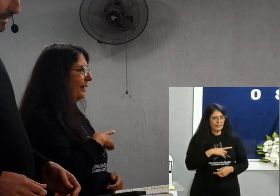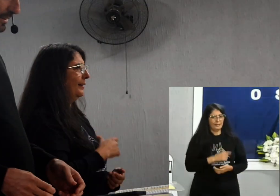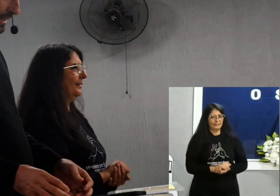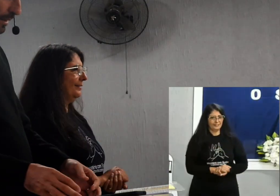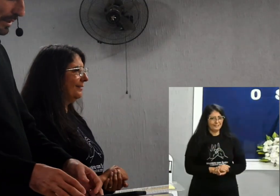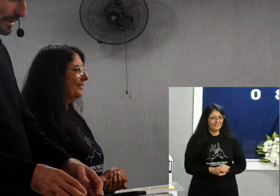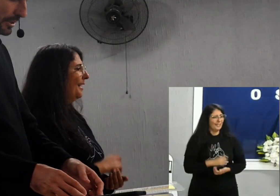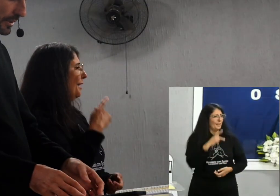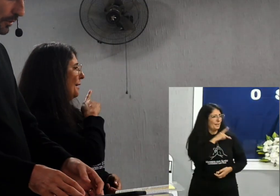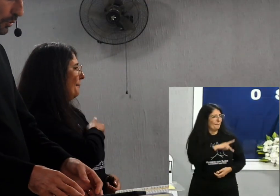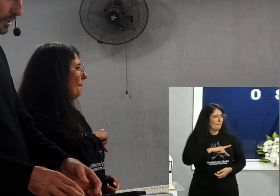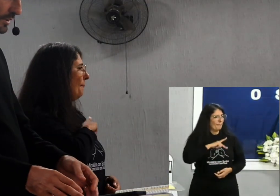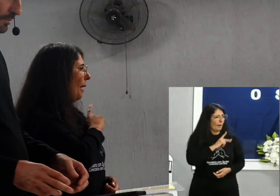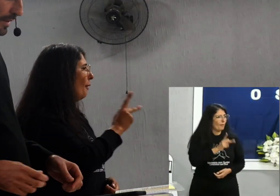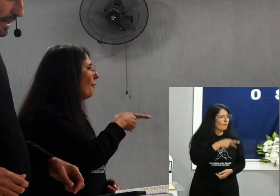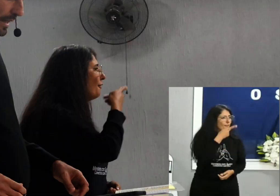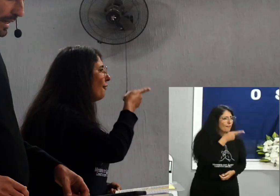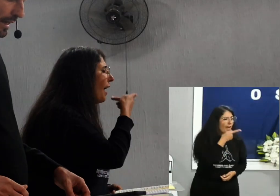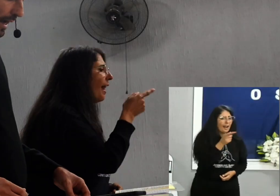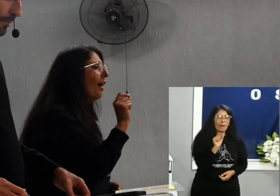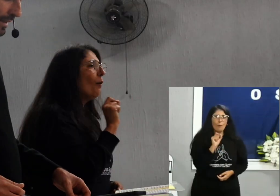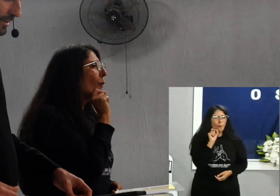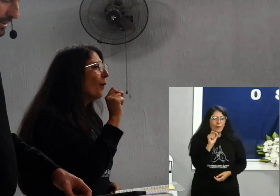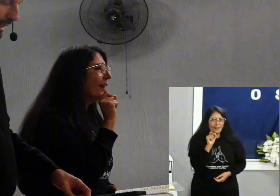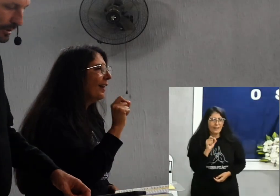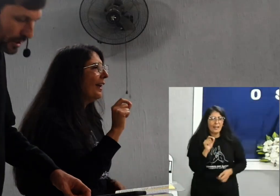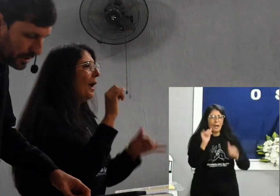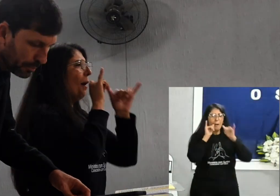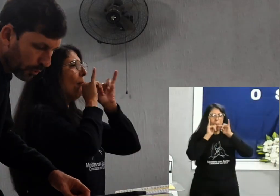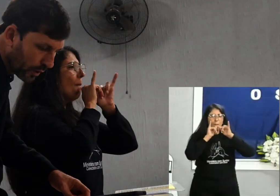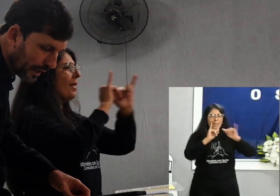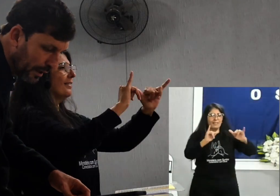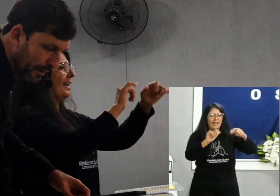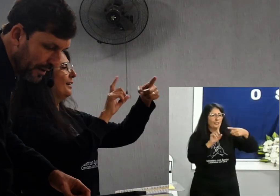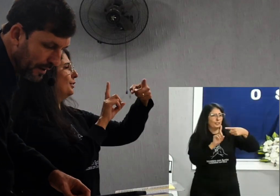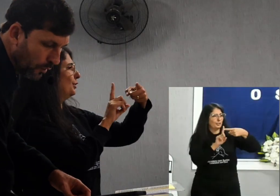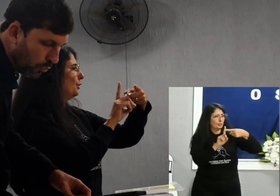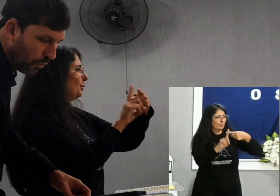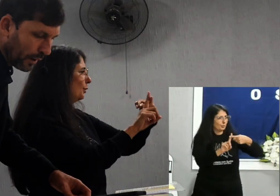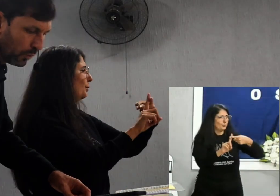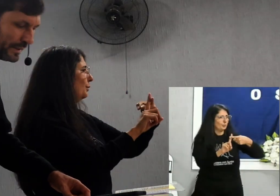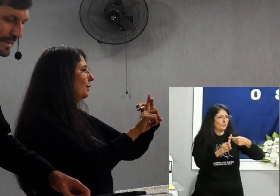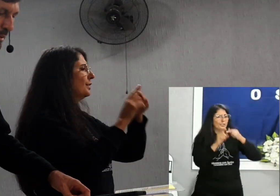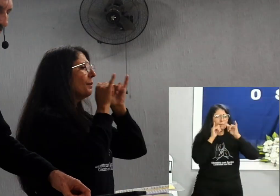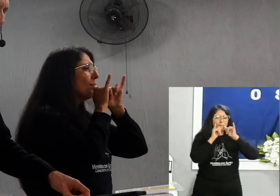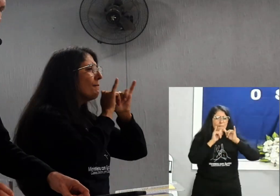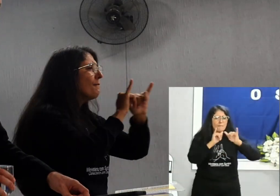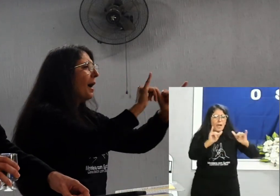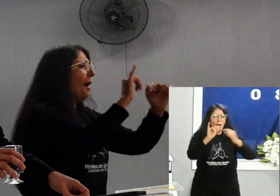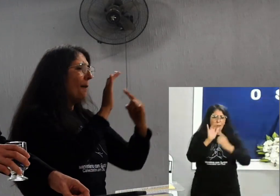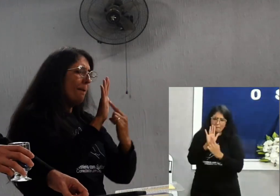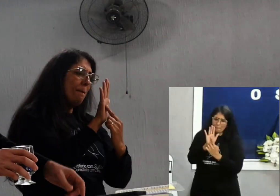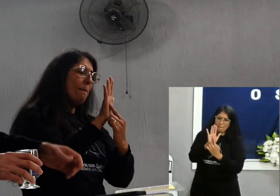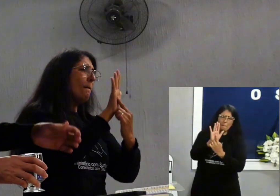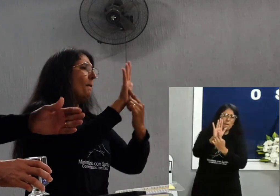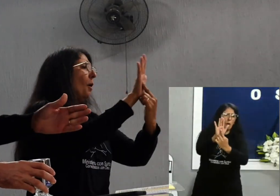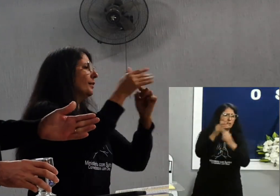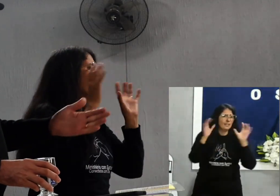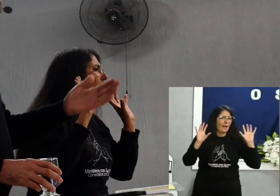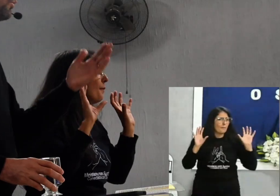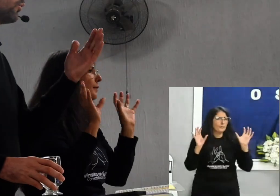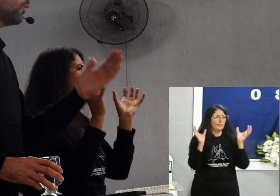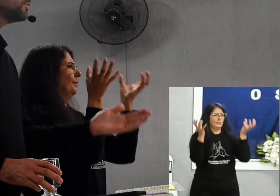E ele vai dizer que a mensagem da cruz é a mensagem que proclama um acontecimento de